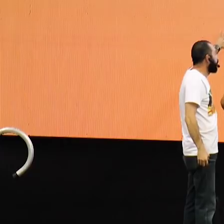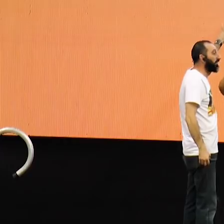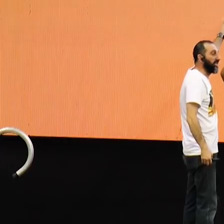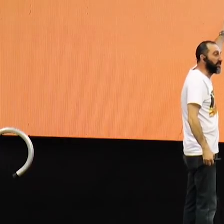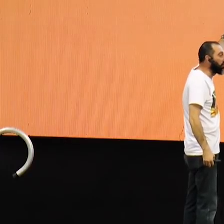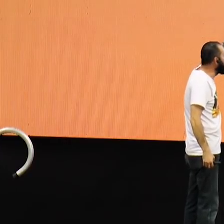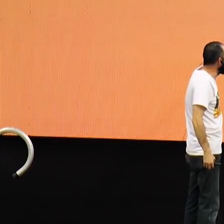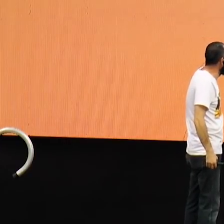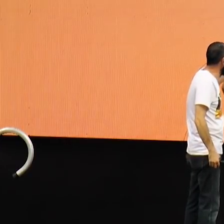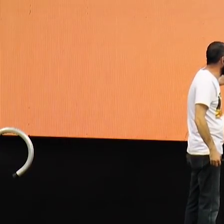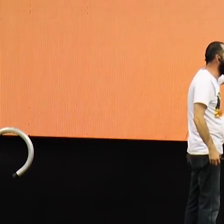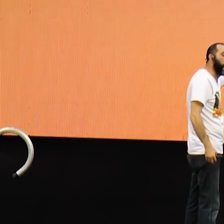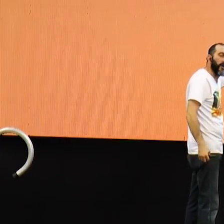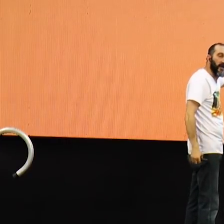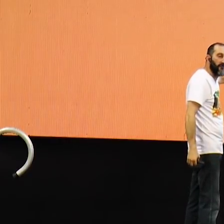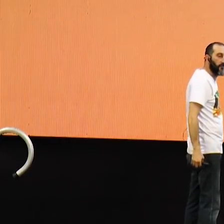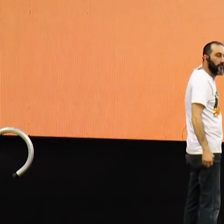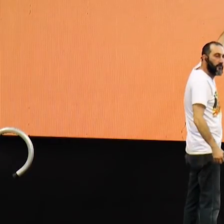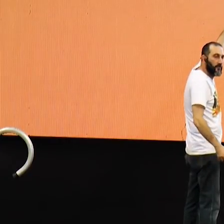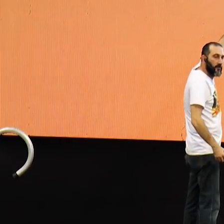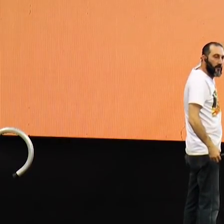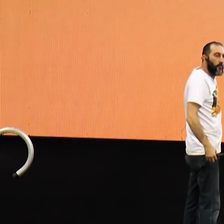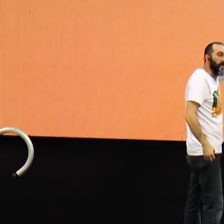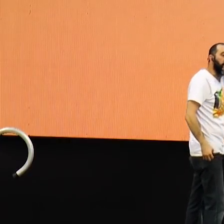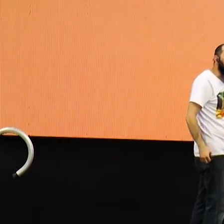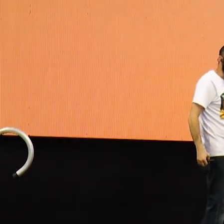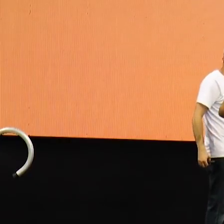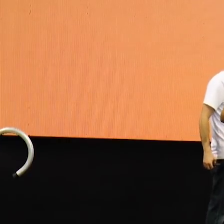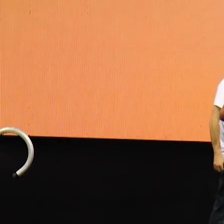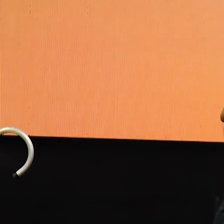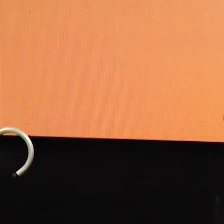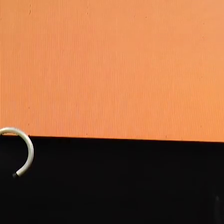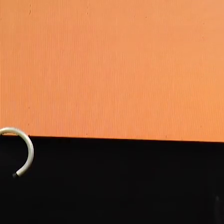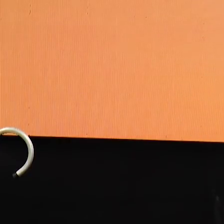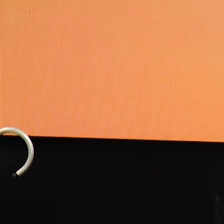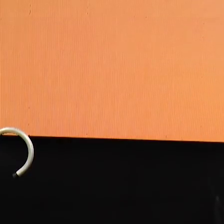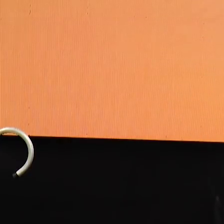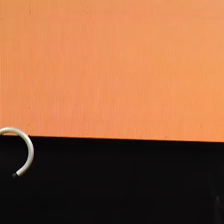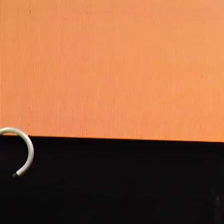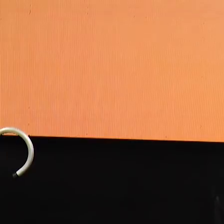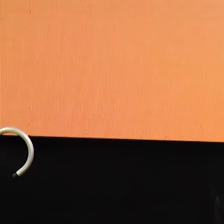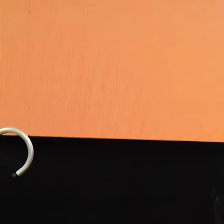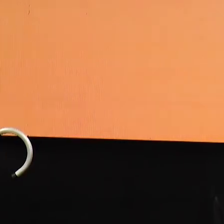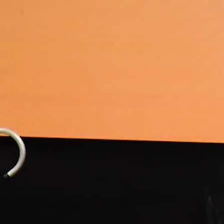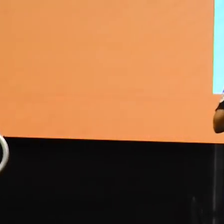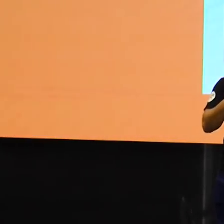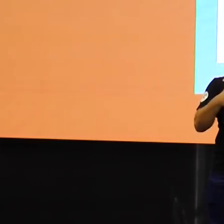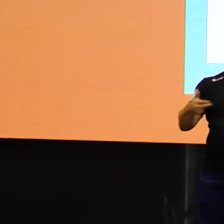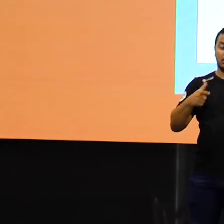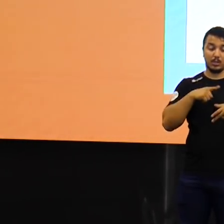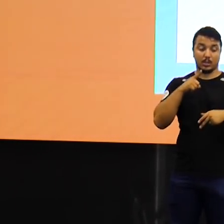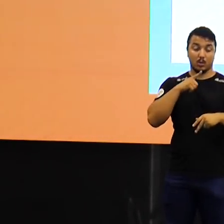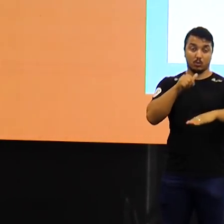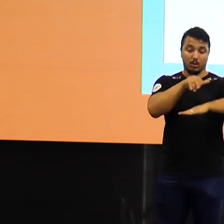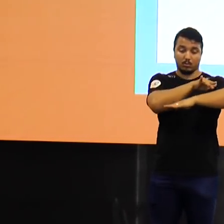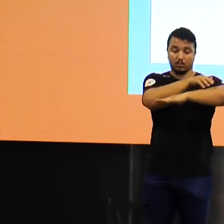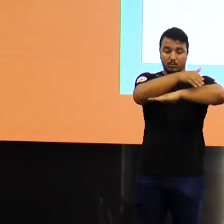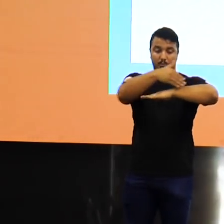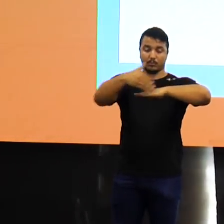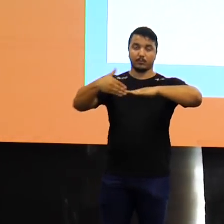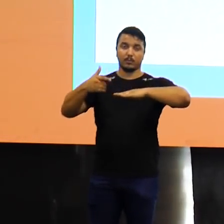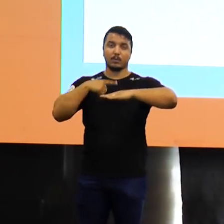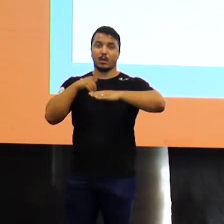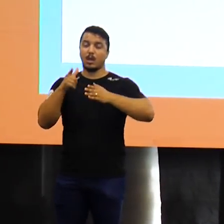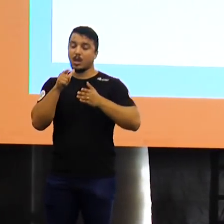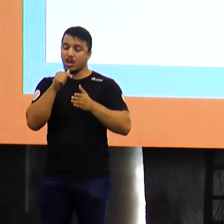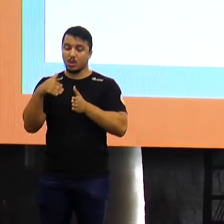quê? Um desnível topográfico, uma queda d'água, uma cachoeira. E eu tenho um rio que desce a cachoeira e